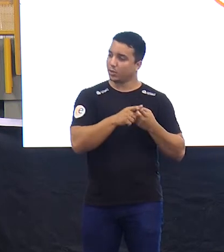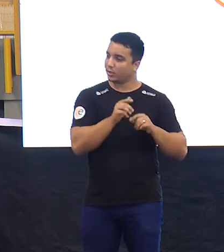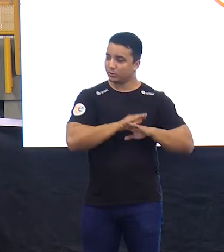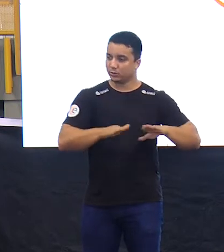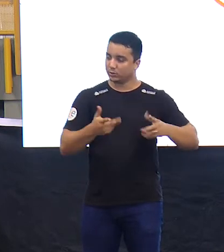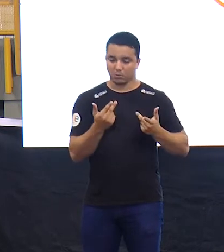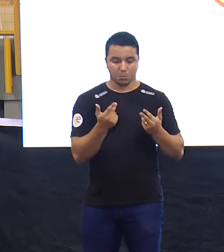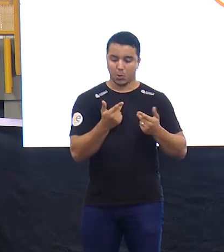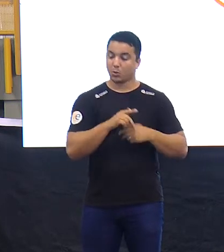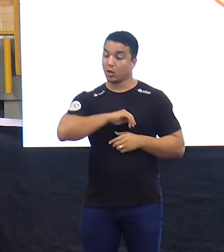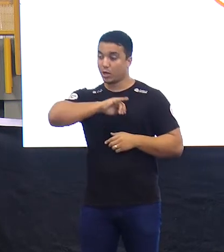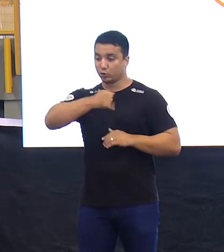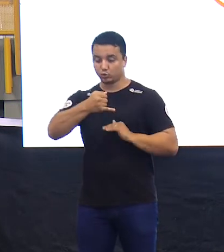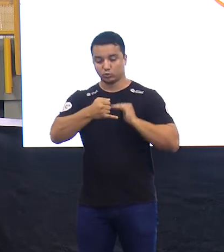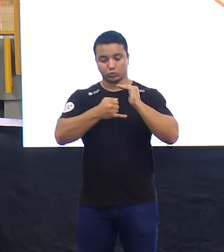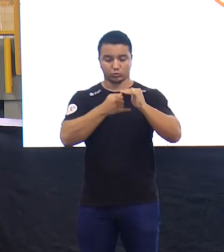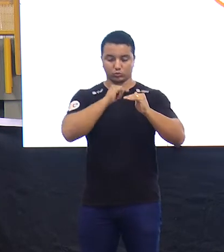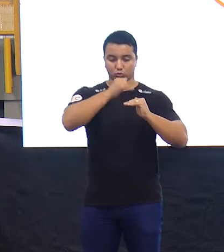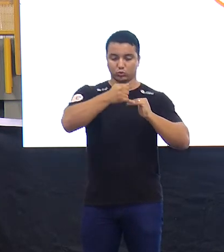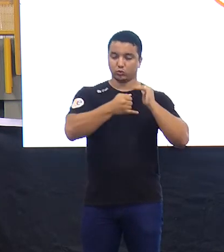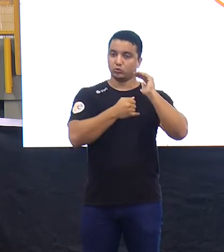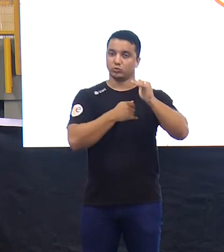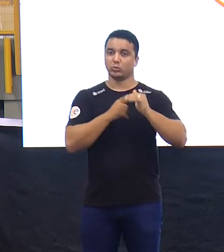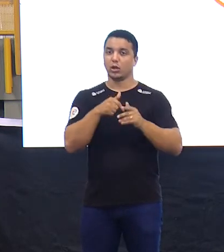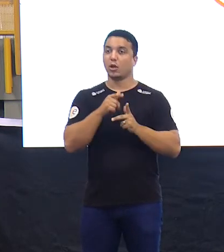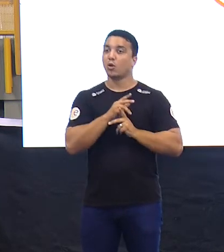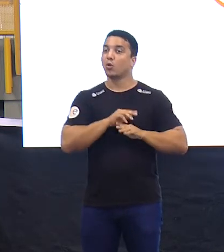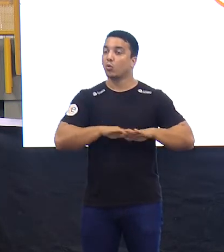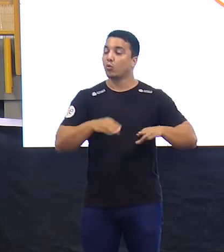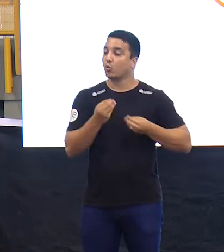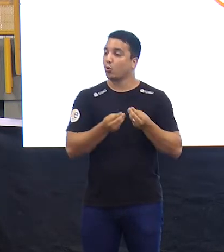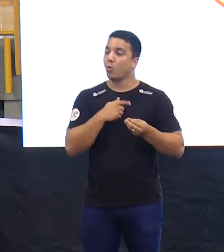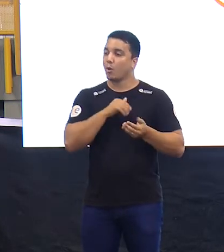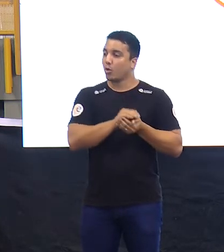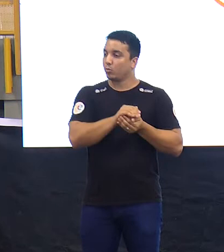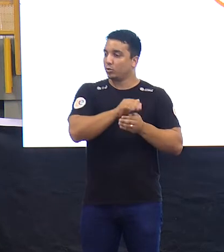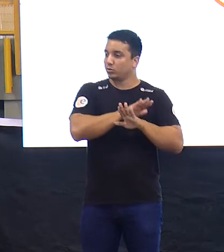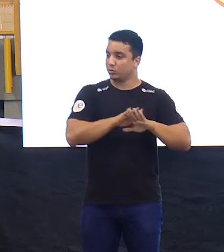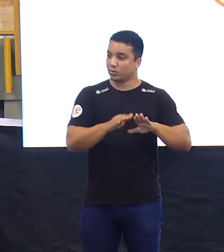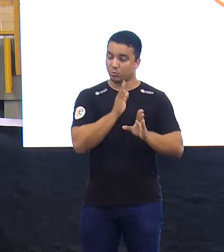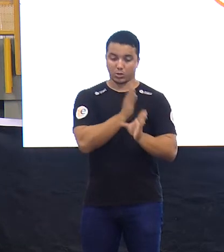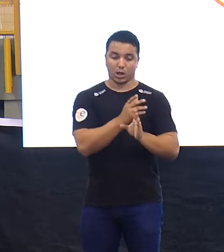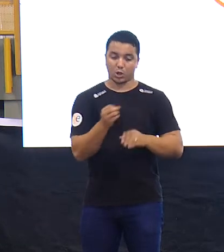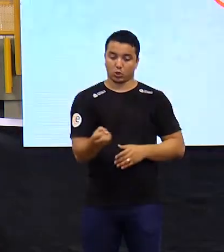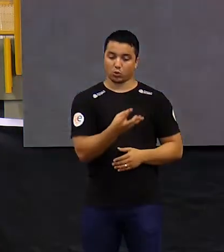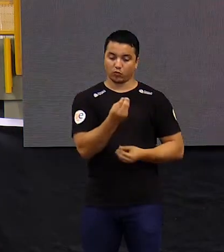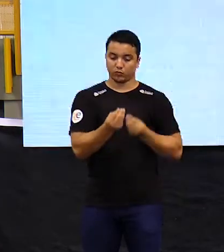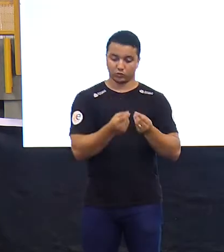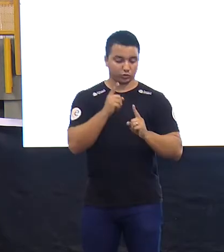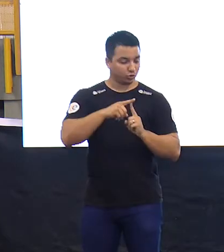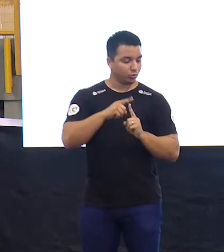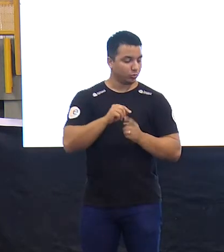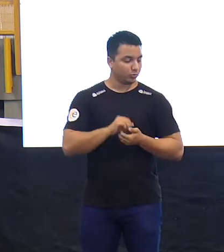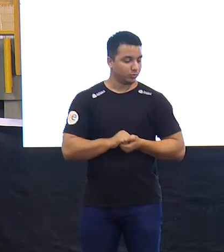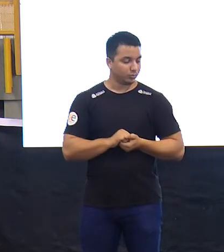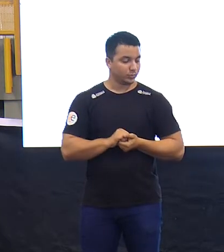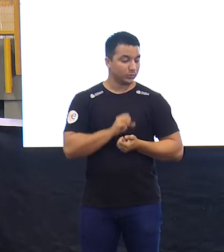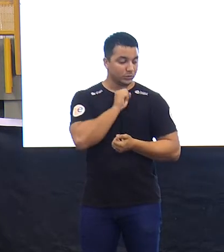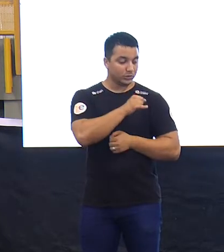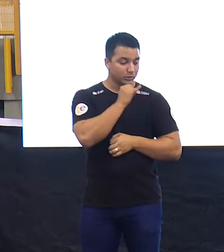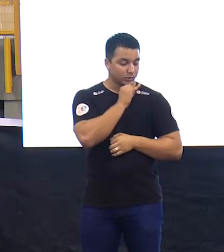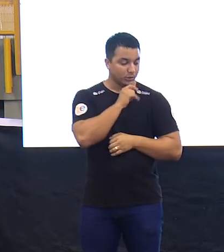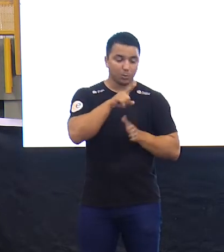assim. É juros sobre juros de maneira cumulativa em cima do novo saldo. Da mesma coisa se